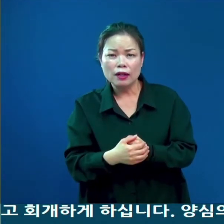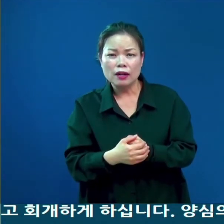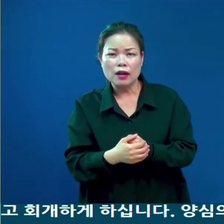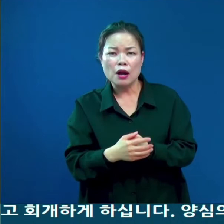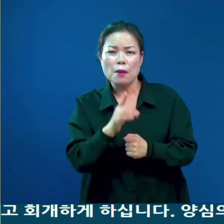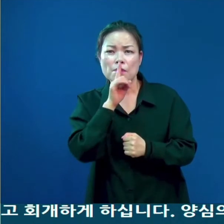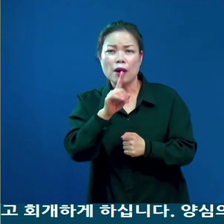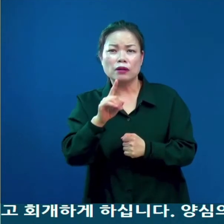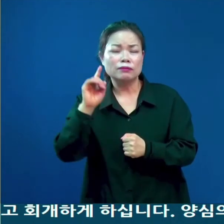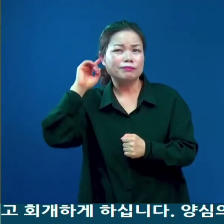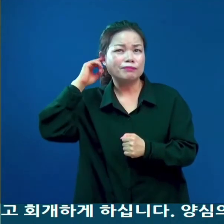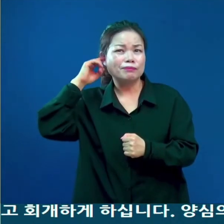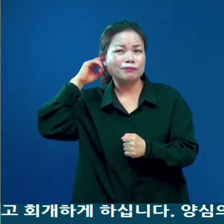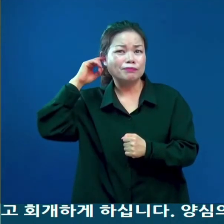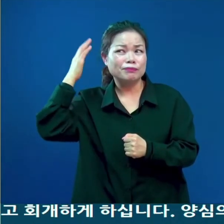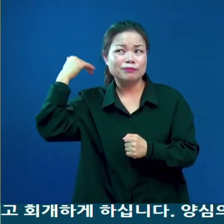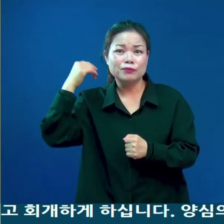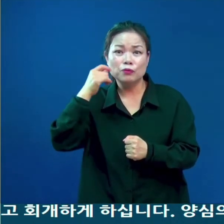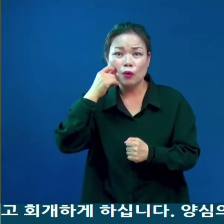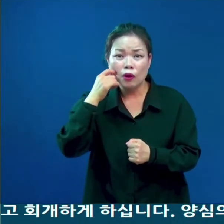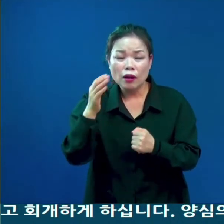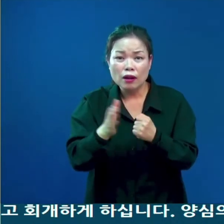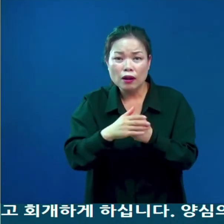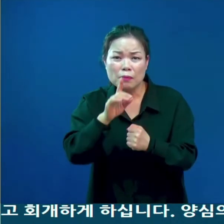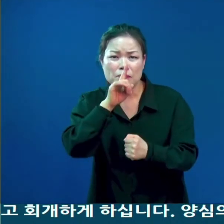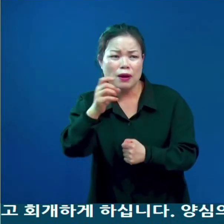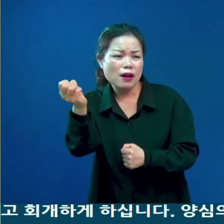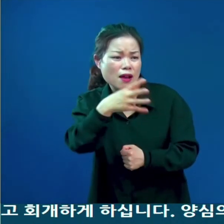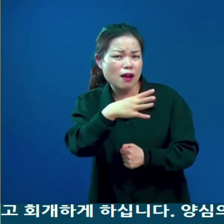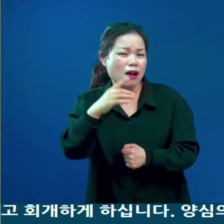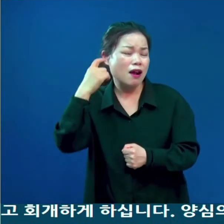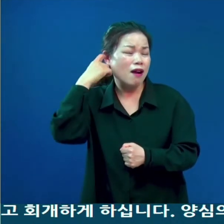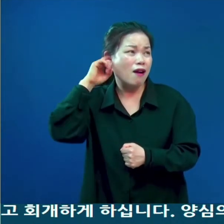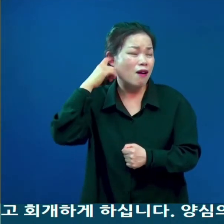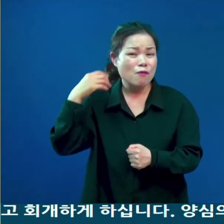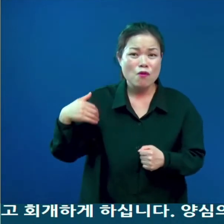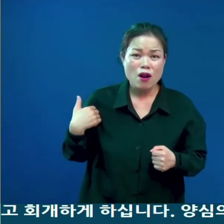말을 해도 못 알아들으니까 그러는 거예요. 말을 해도 못 알아들으니까.